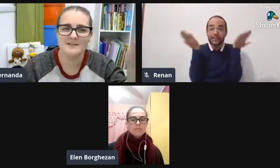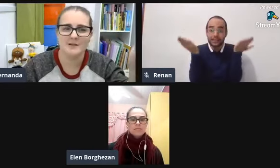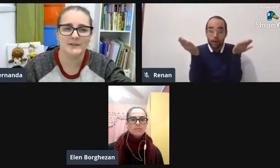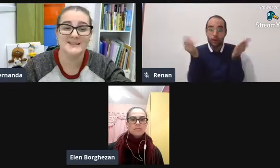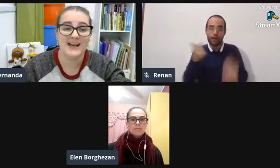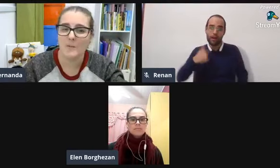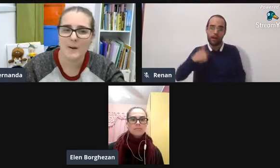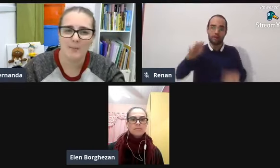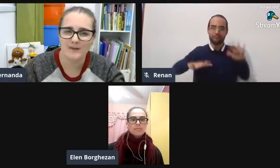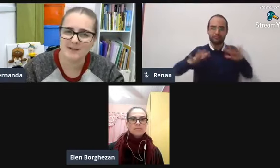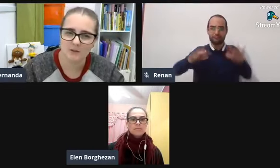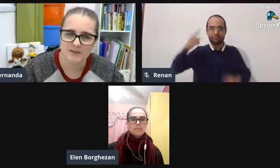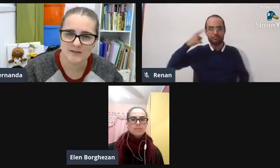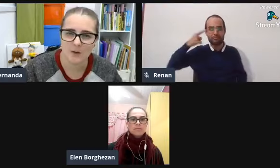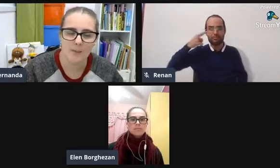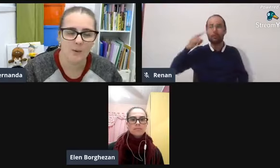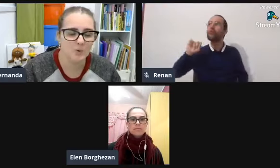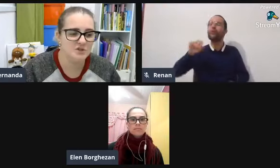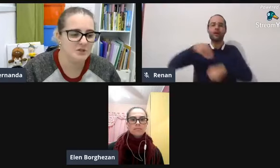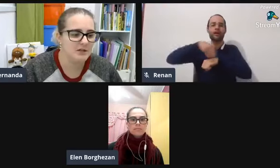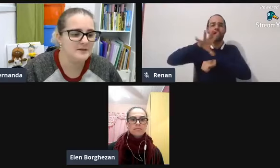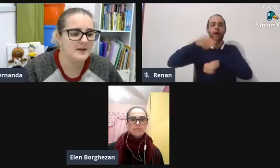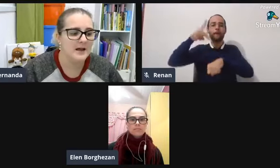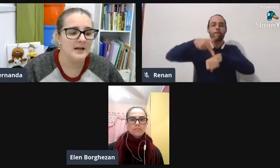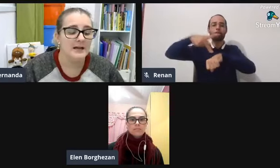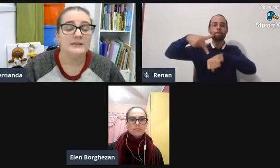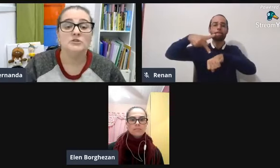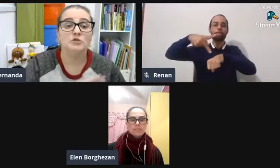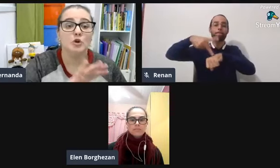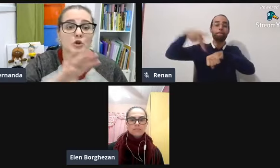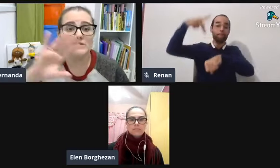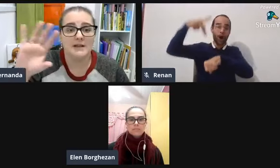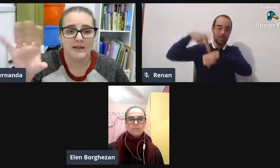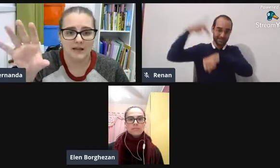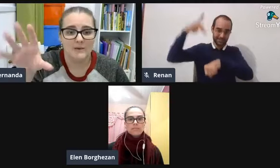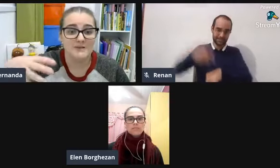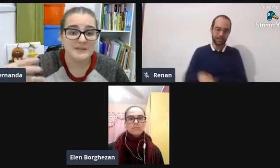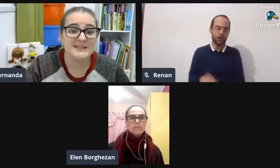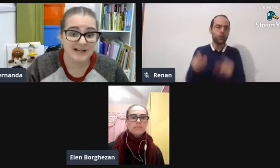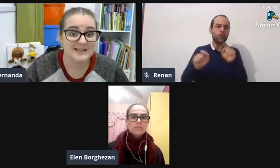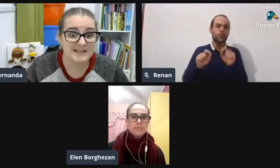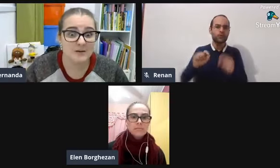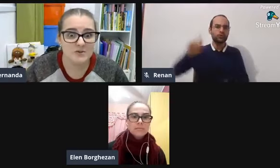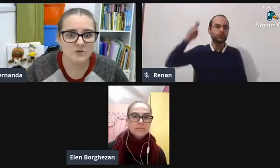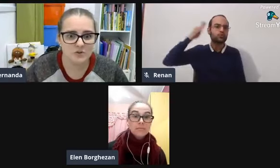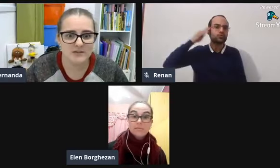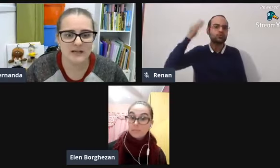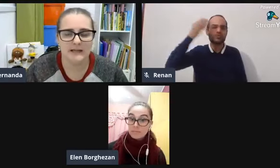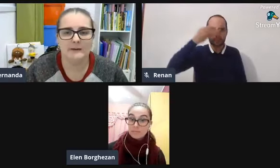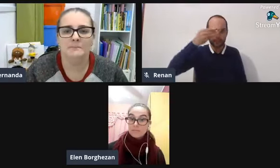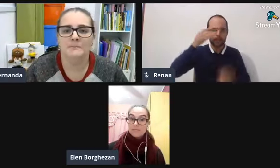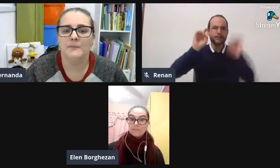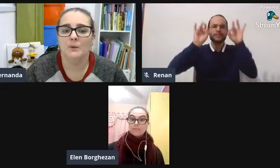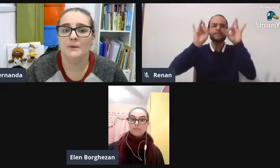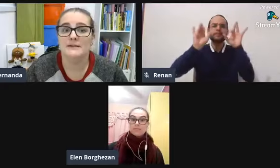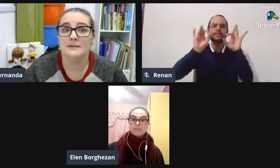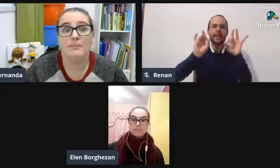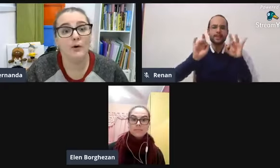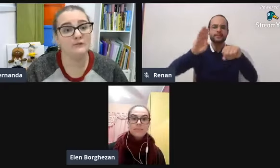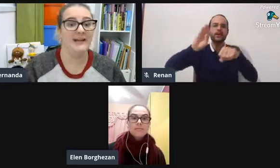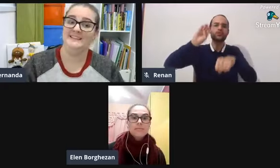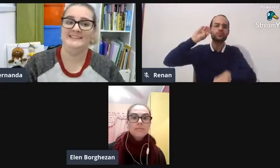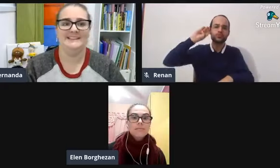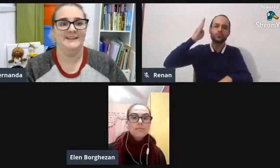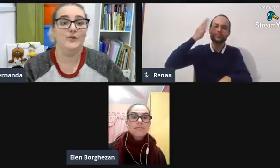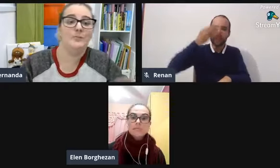vezes lançaram uma pós-graduação há poucos dias, surdo-cegueira, uma especialização em surdo-cegueira. Daí eu pensei,